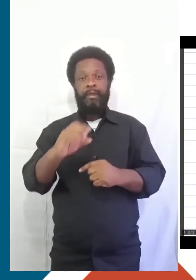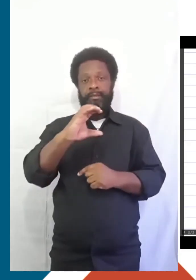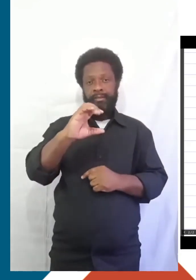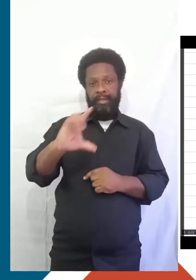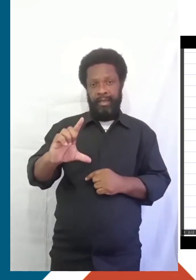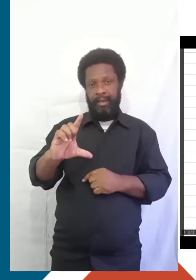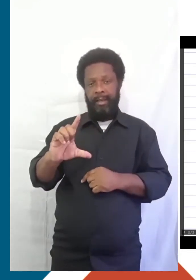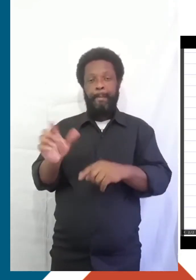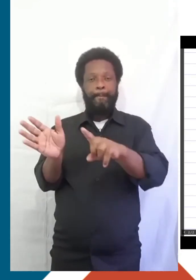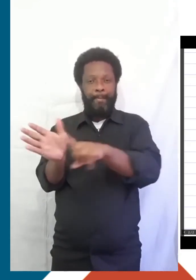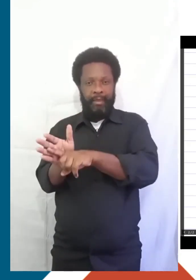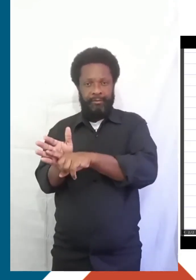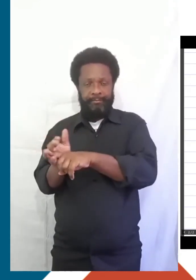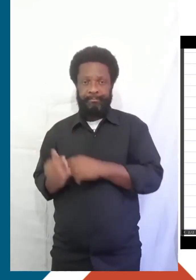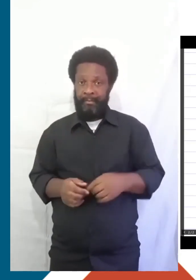Cl-.